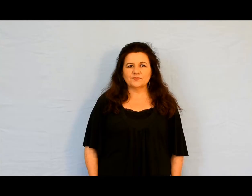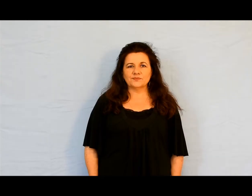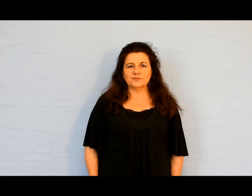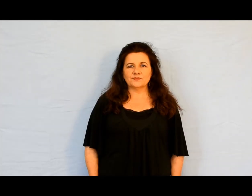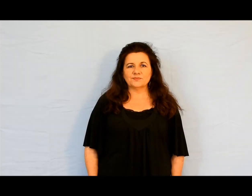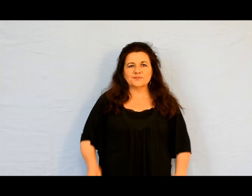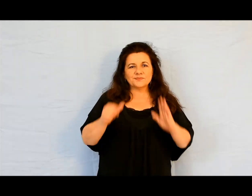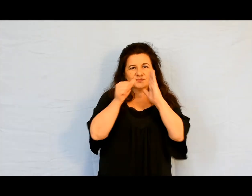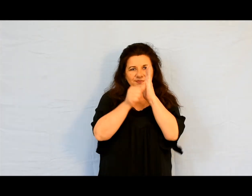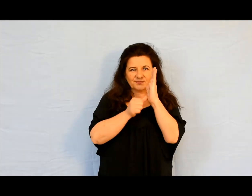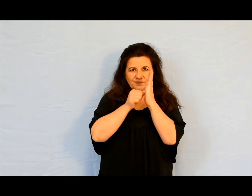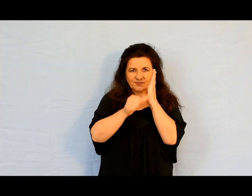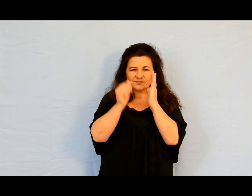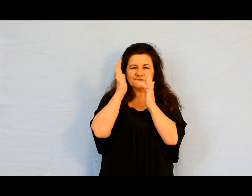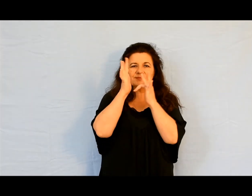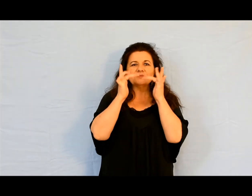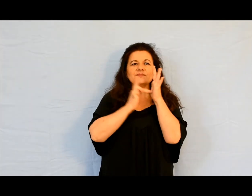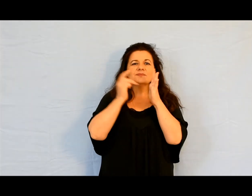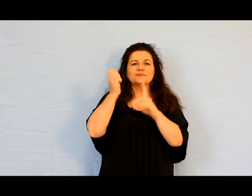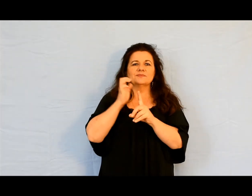Évangile de Jésus-Christ selon saint Matthieu.